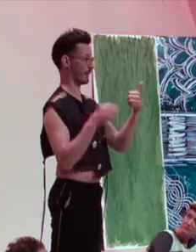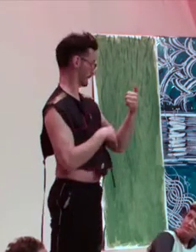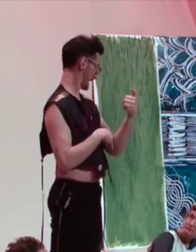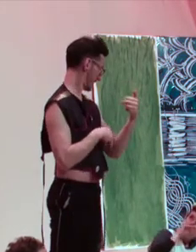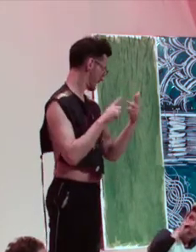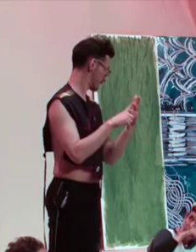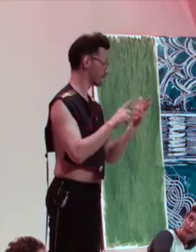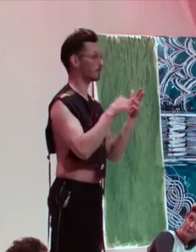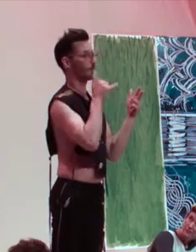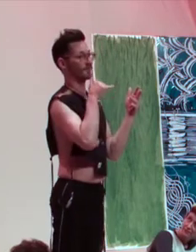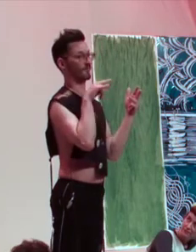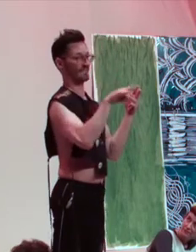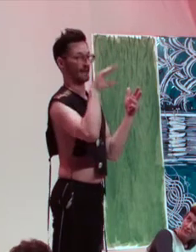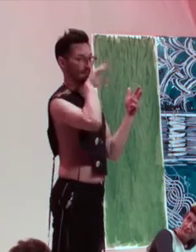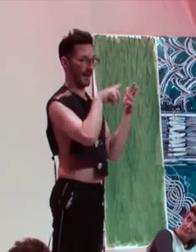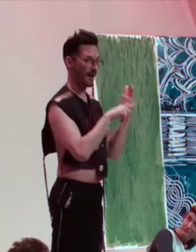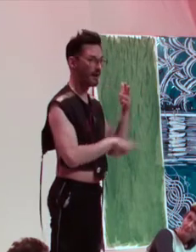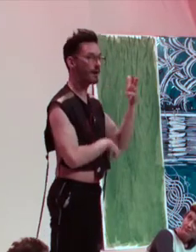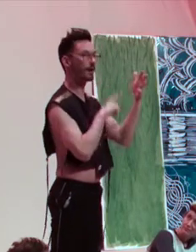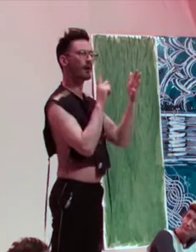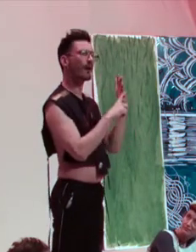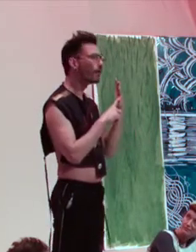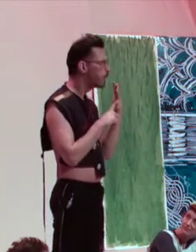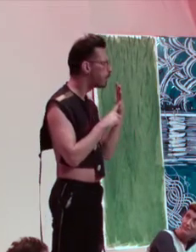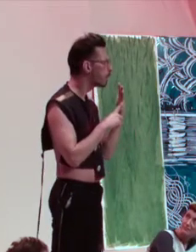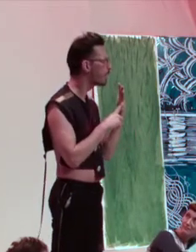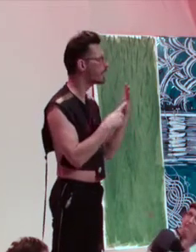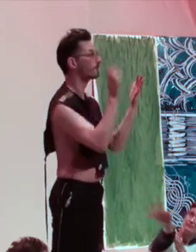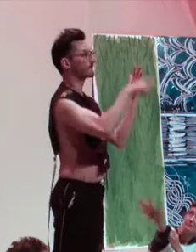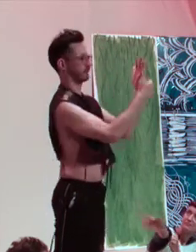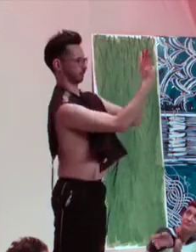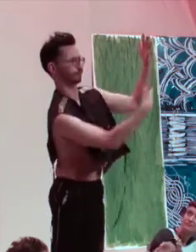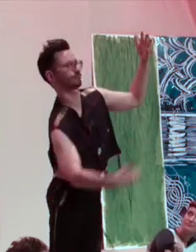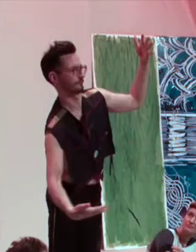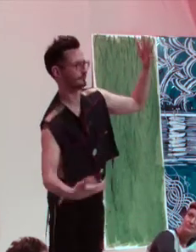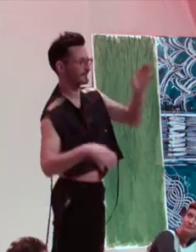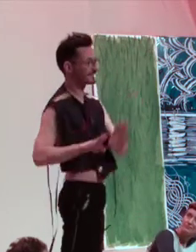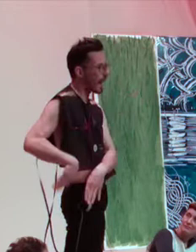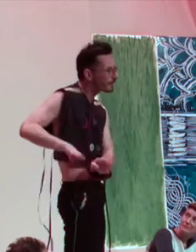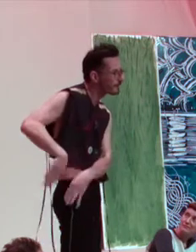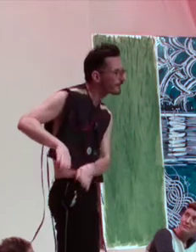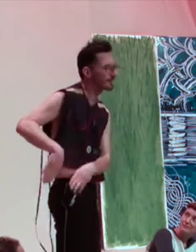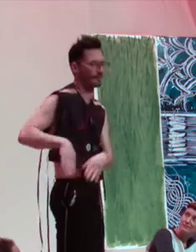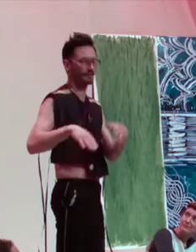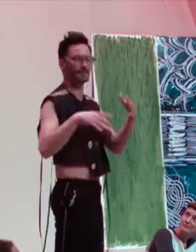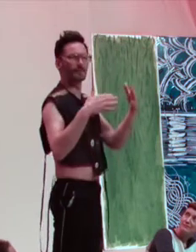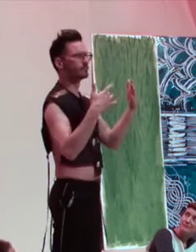briquet, le vilain petit canard, qu'est-ce qu'il y a d'autre encore, hein. Enfin, et tous les autres, la petite